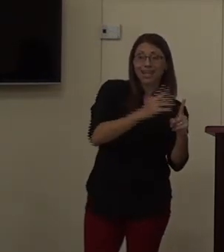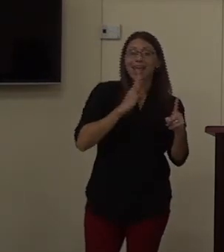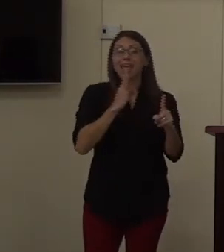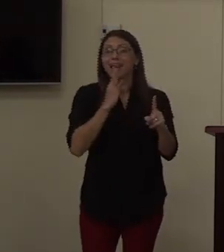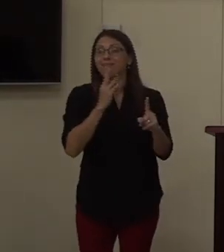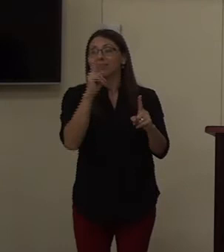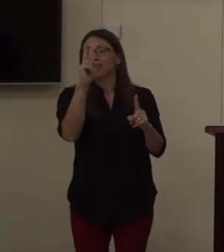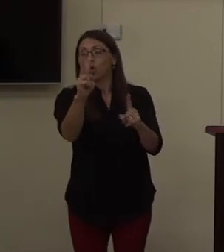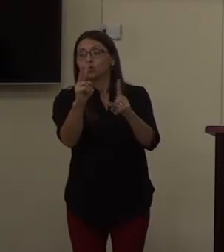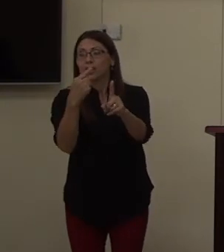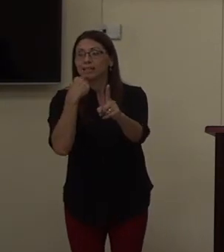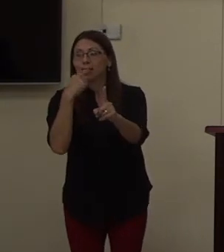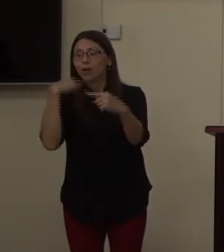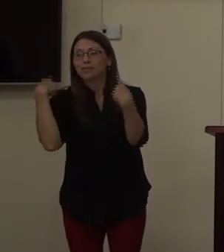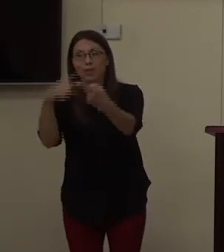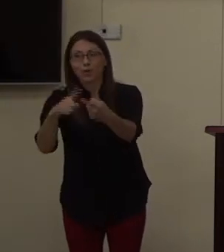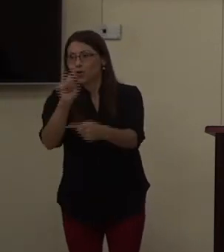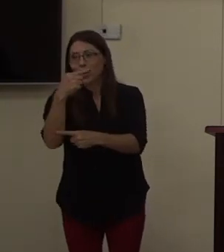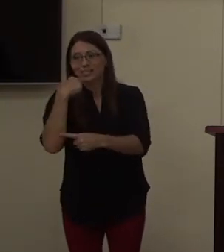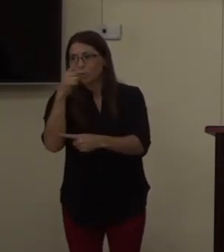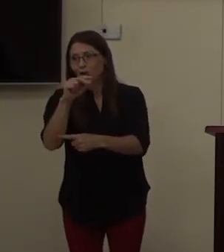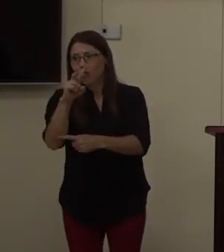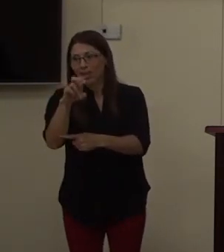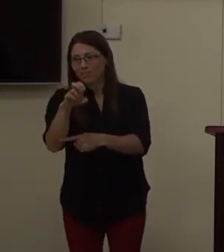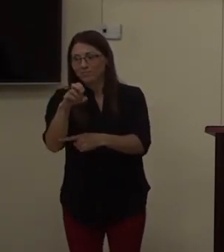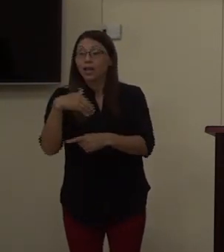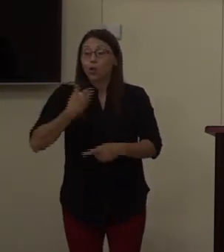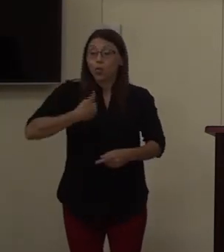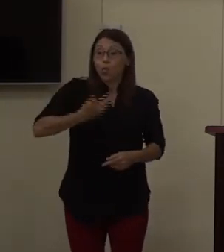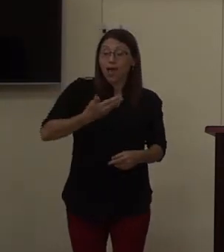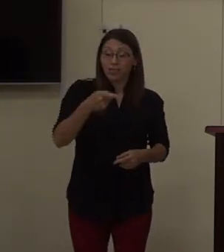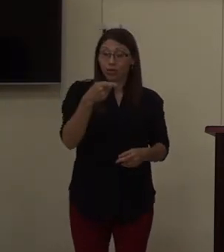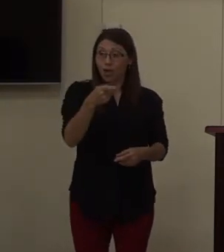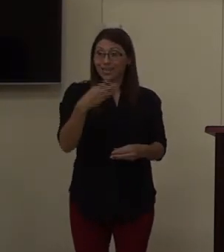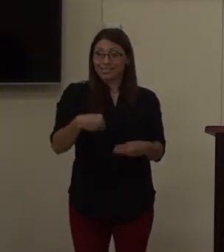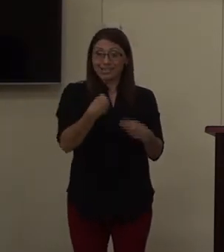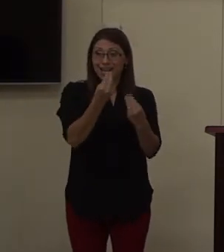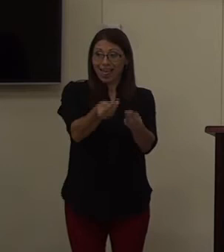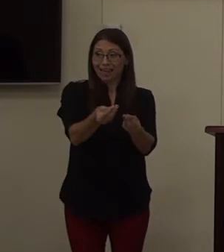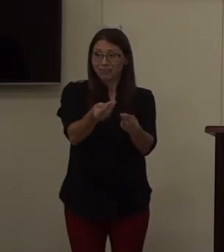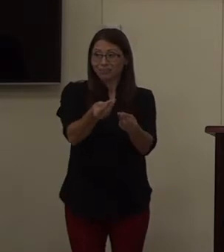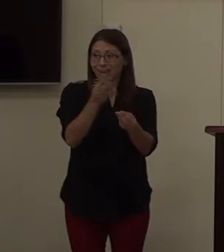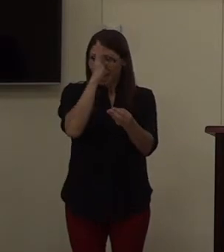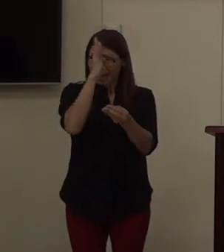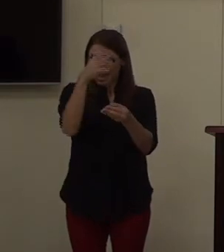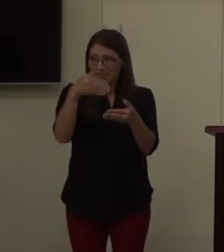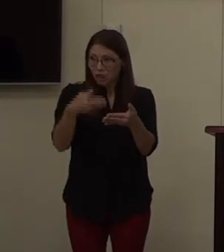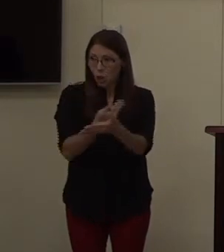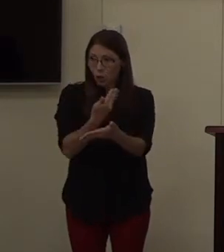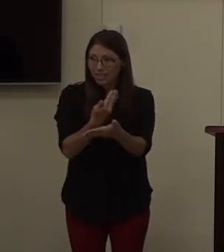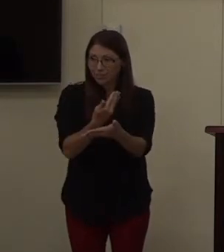y nunca en noble. Y que cuando se le da el hispanidad, la palabra en noble, el neologismo en noble, dice que